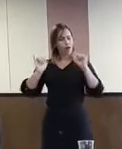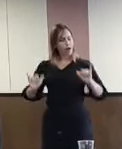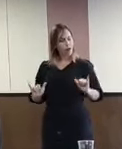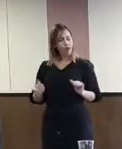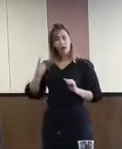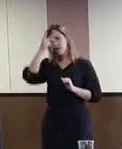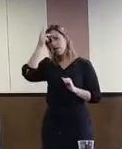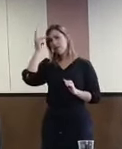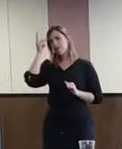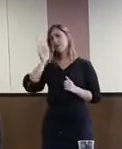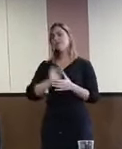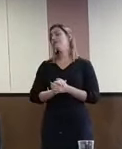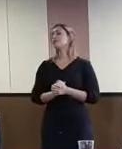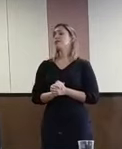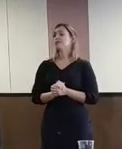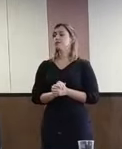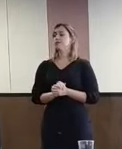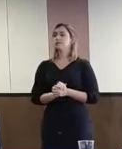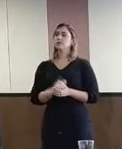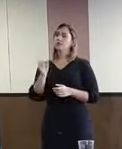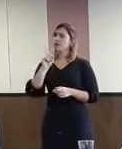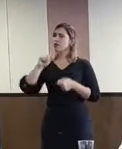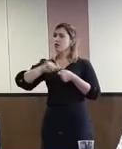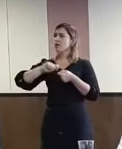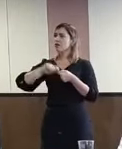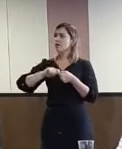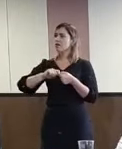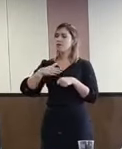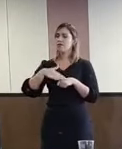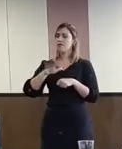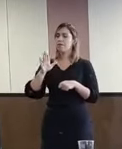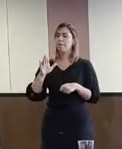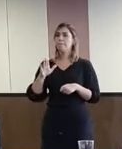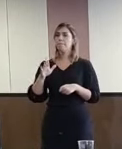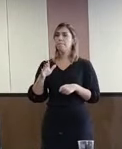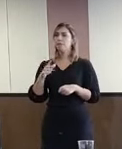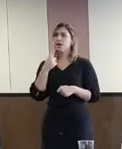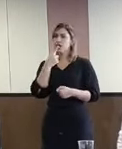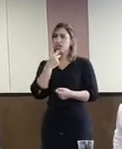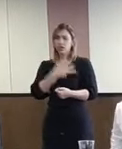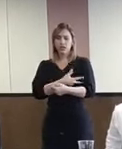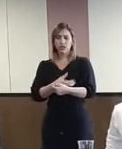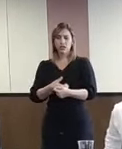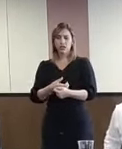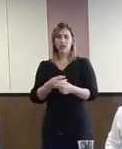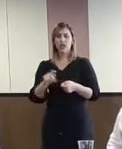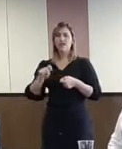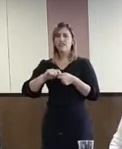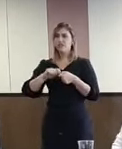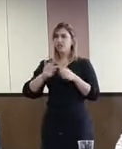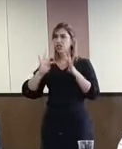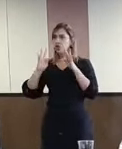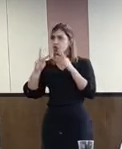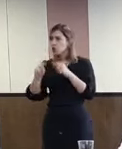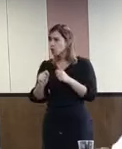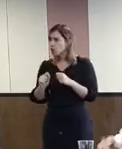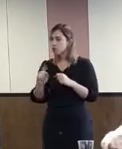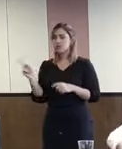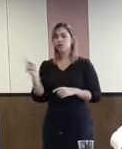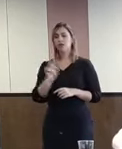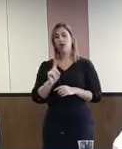população que não faremos mais testes de todos os casos suspeitos. A partir